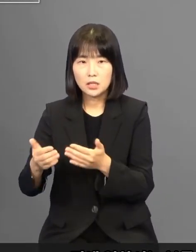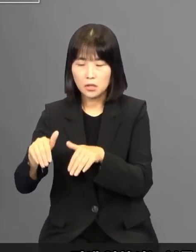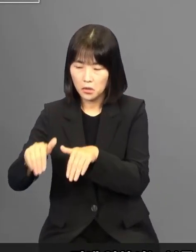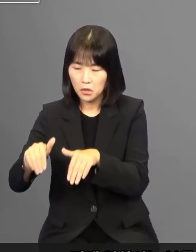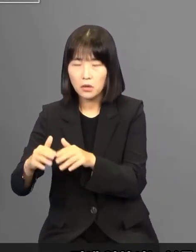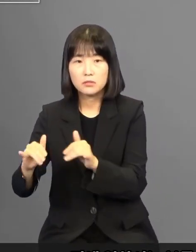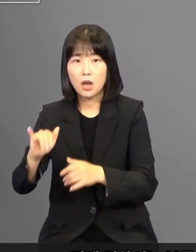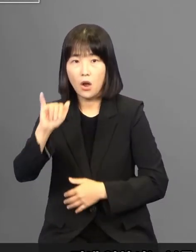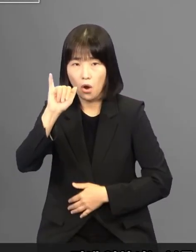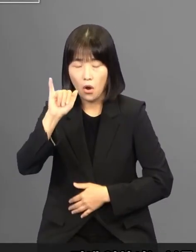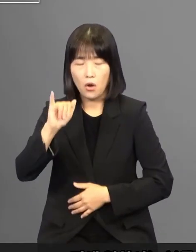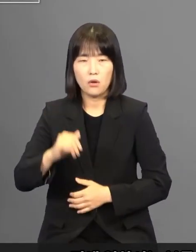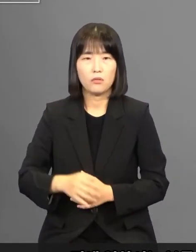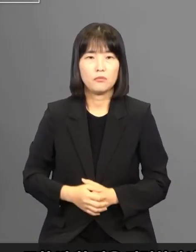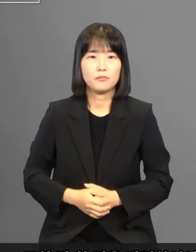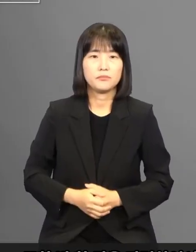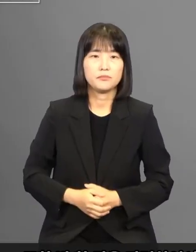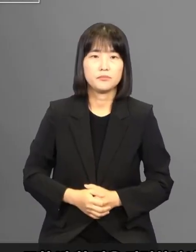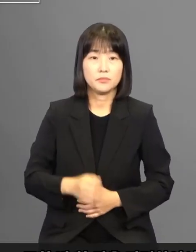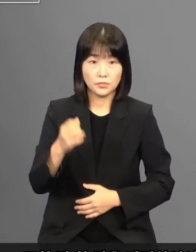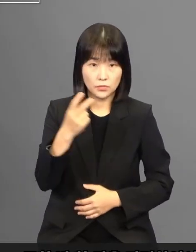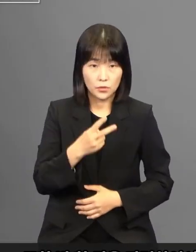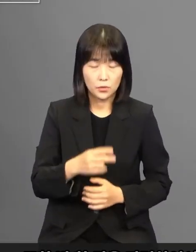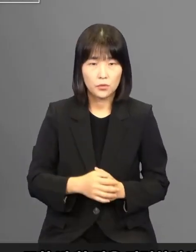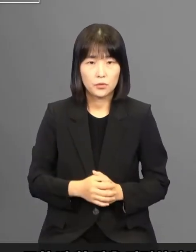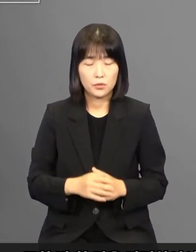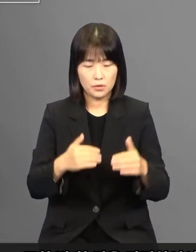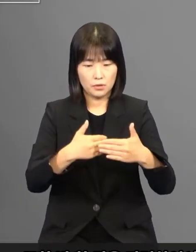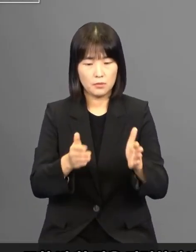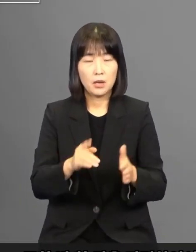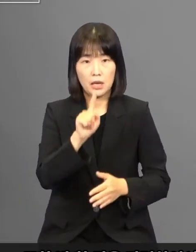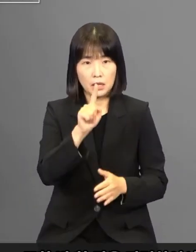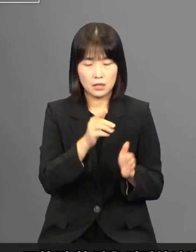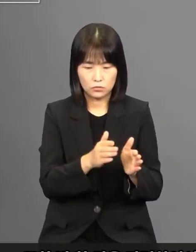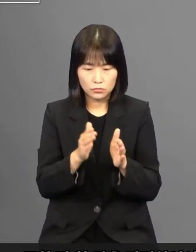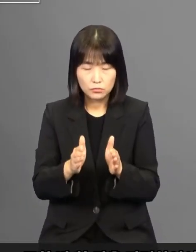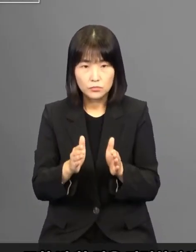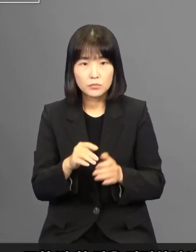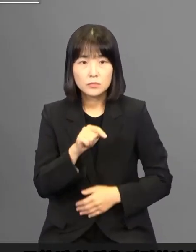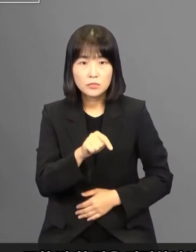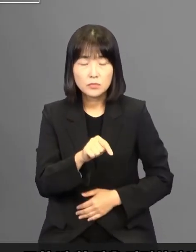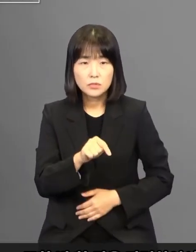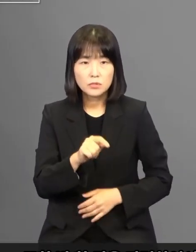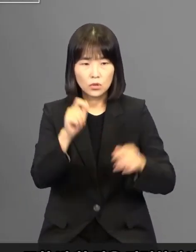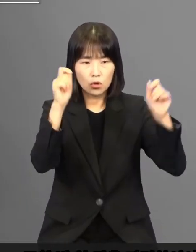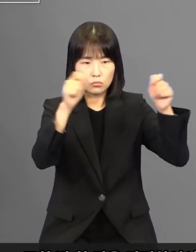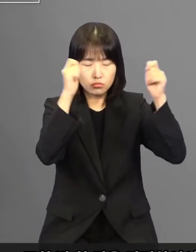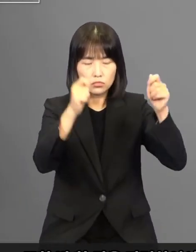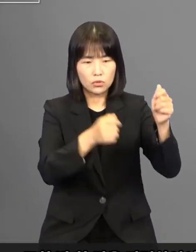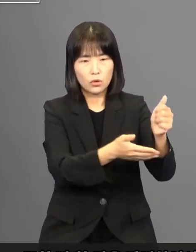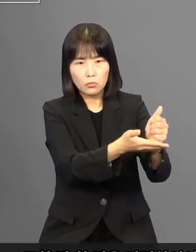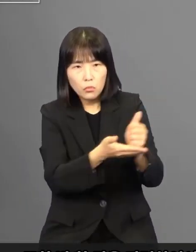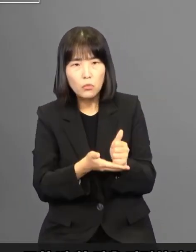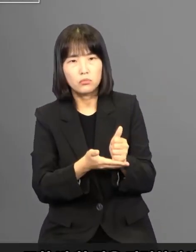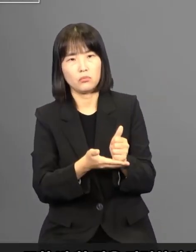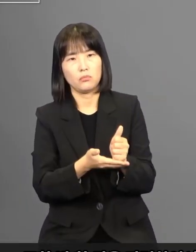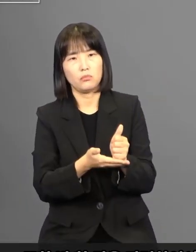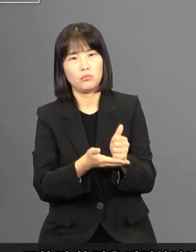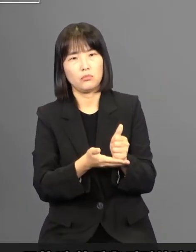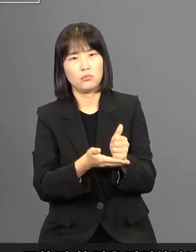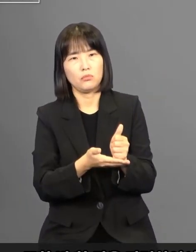항상 도와주셨고, 또한 방 한 칸을 마련하여서 무당을 모셔올 정도로 부유했습니다.